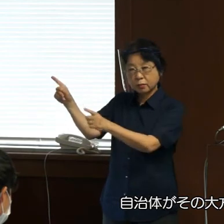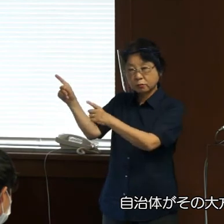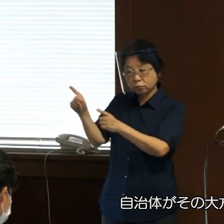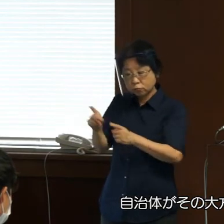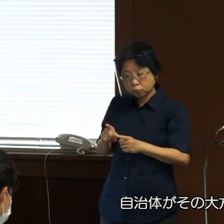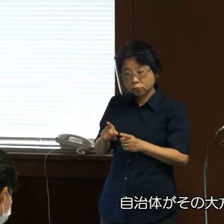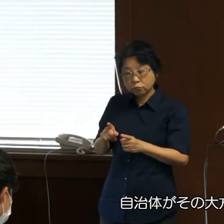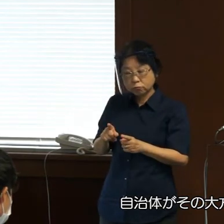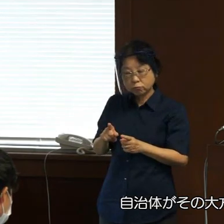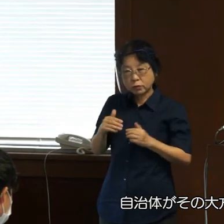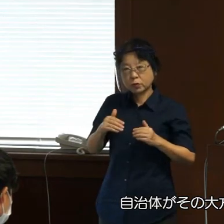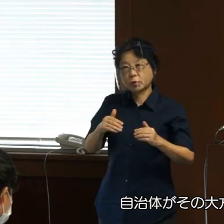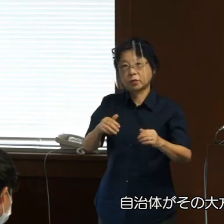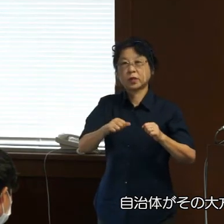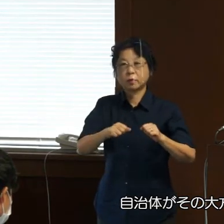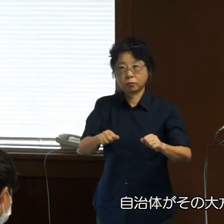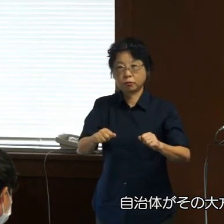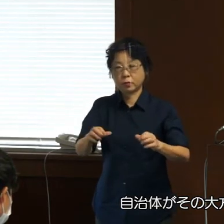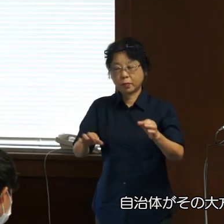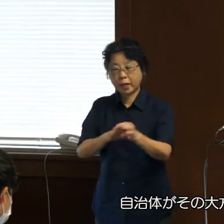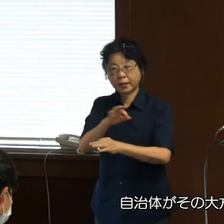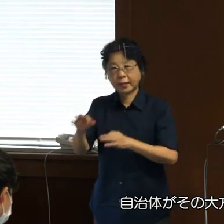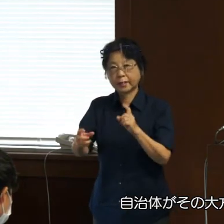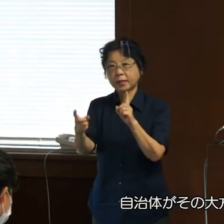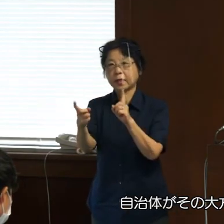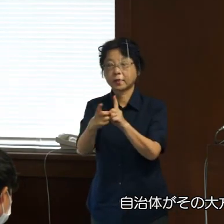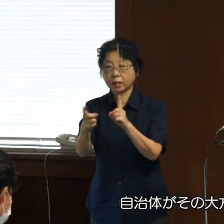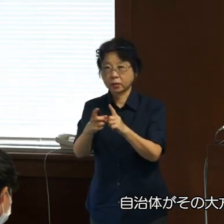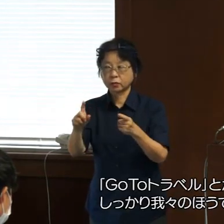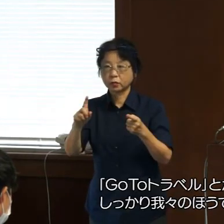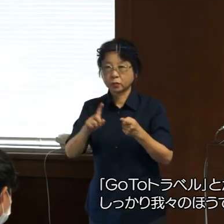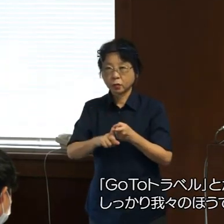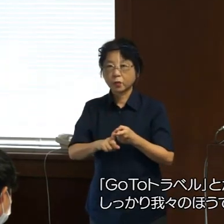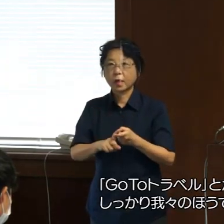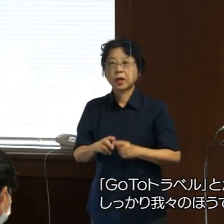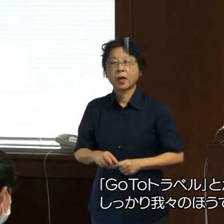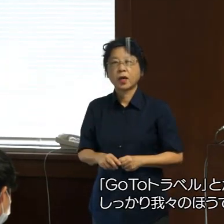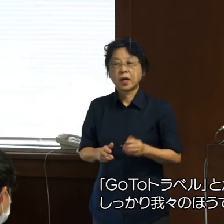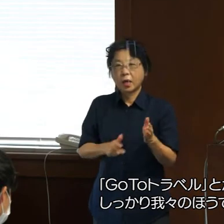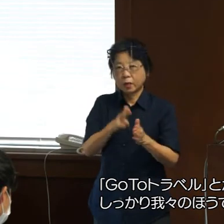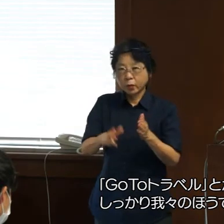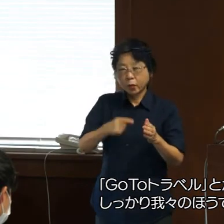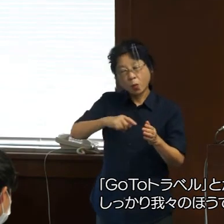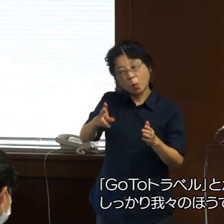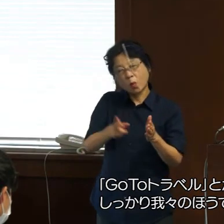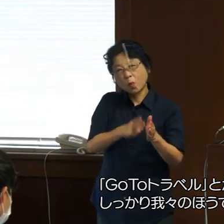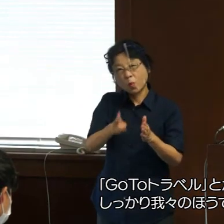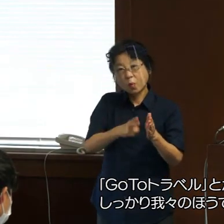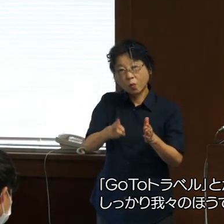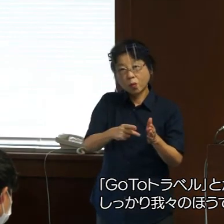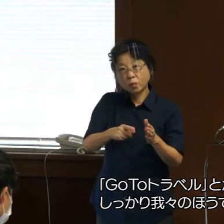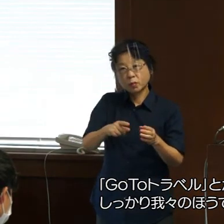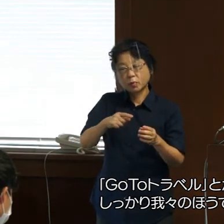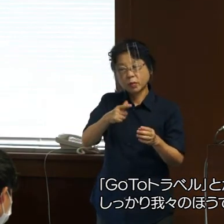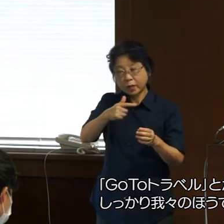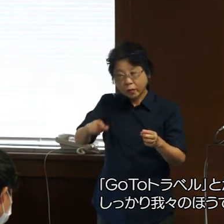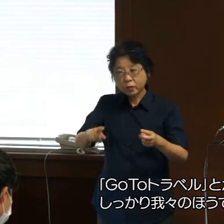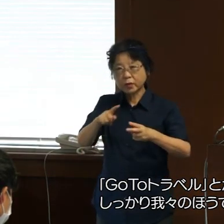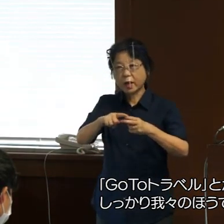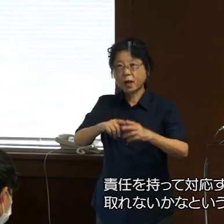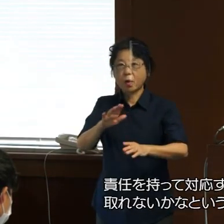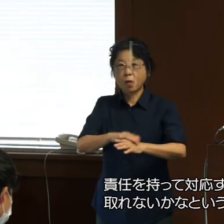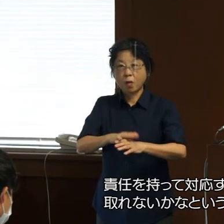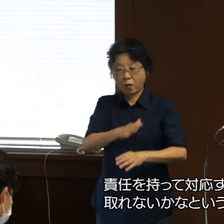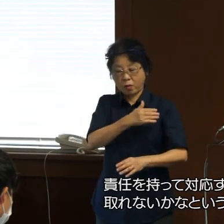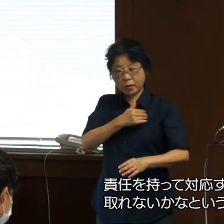で、経済対策とか、先ほどGoTo トラベルとか、ああいうやつについてはしっかり我